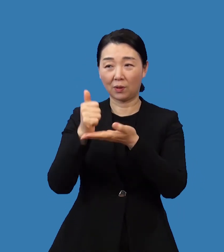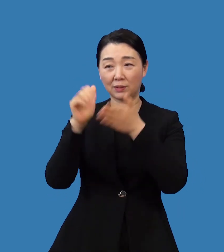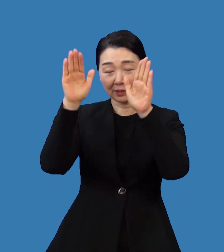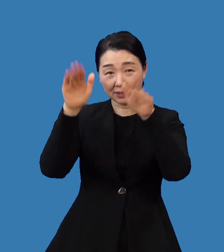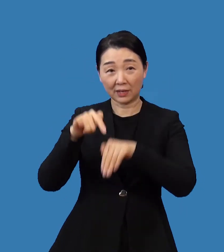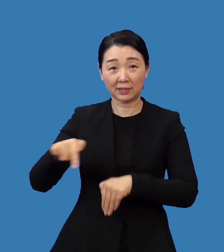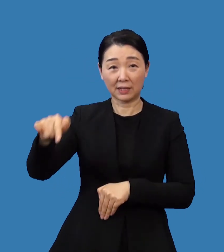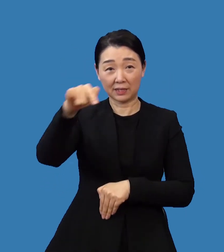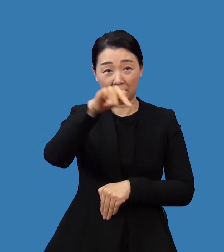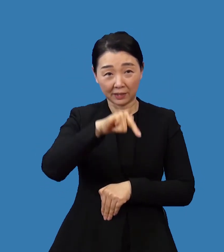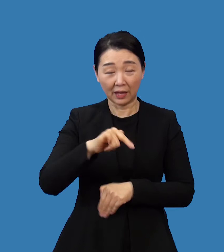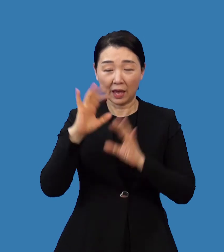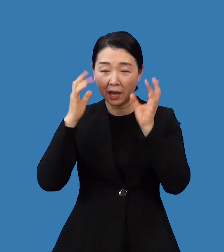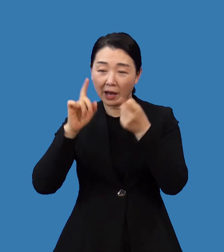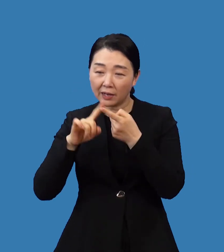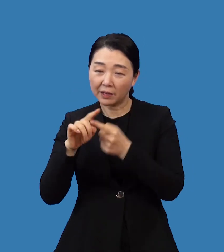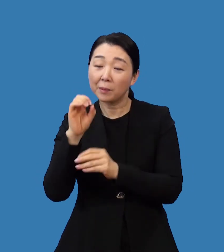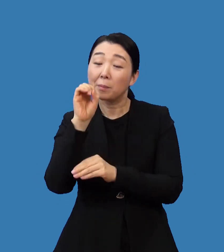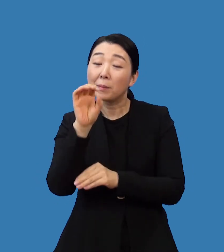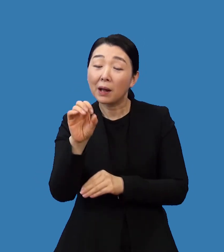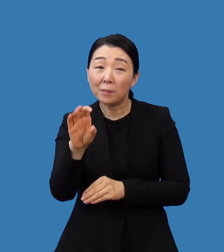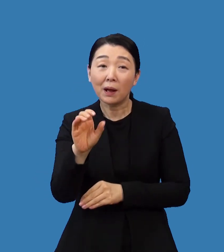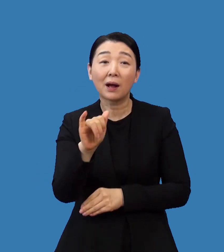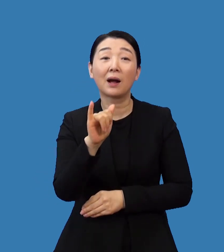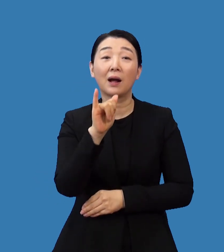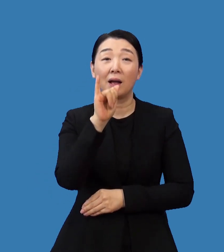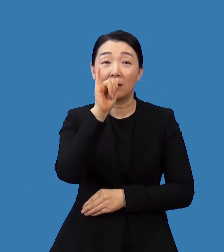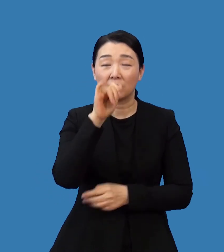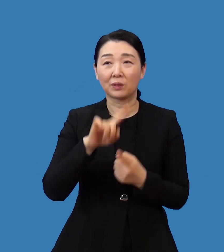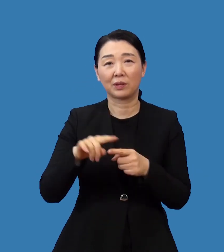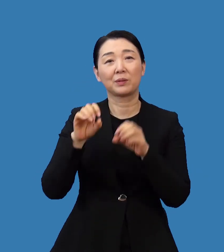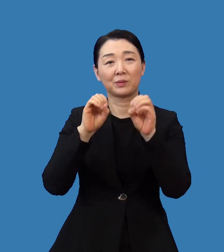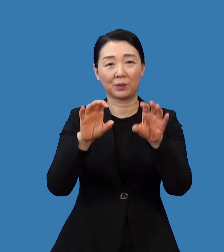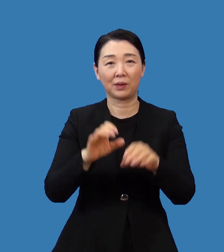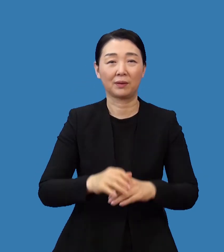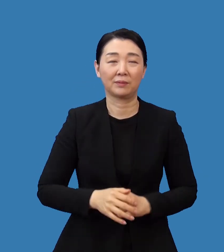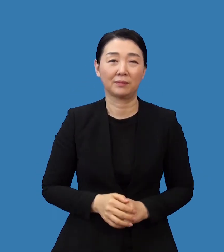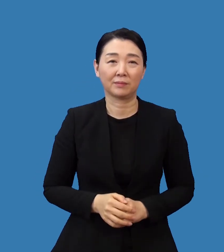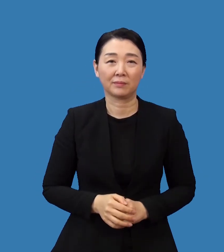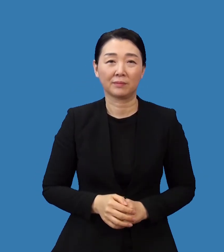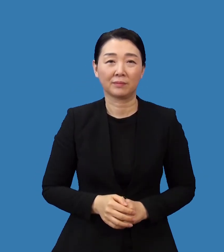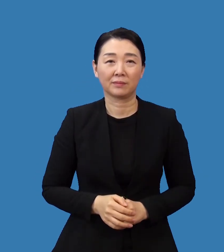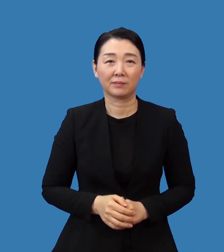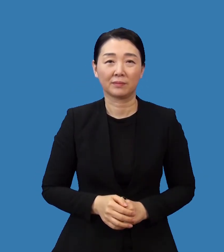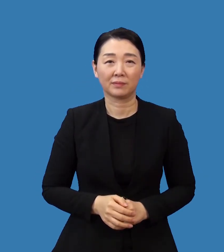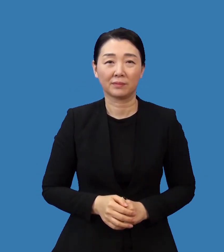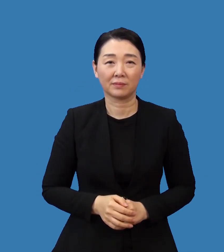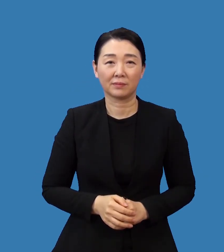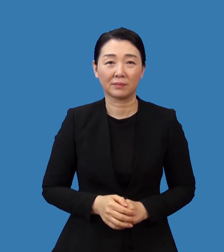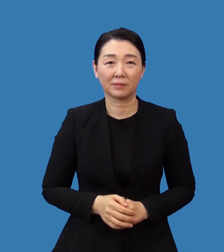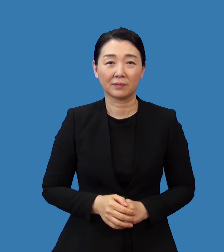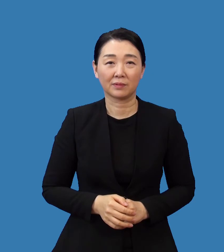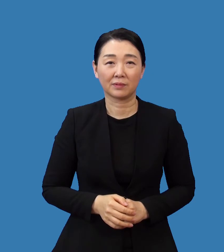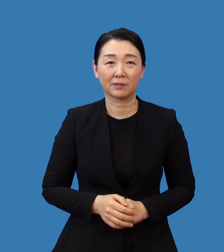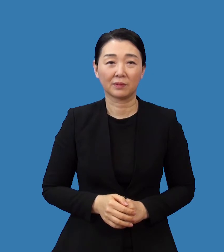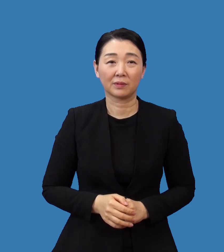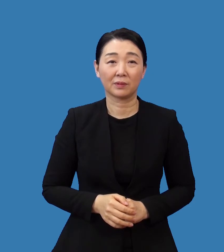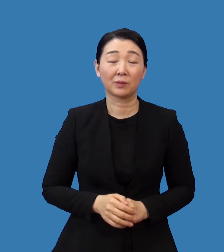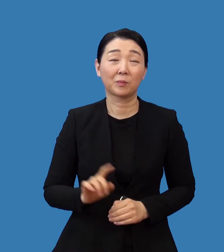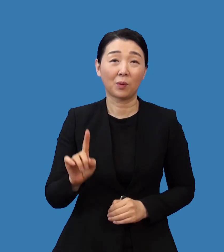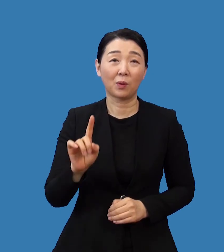자기들에게 야기에 대하여 말하는 것을 전하더라 그랬습니다. 전했다. 우리가